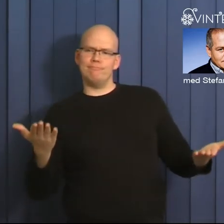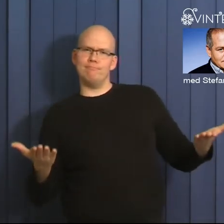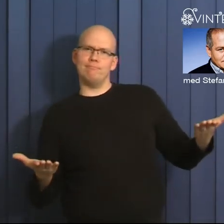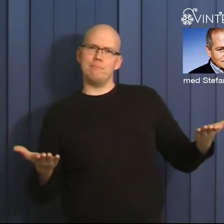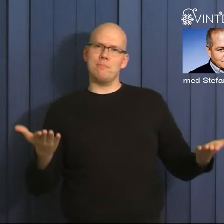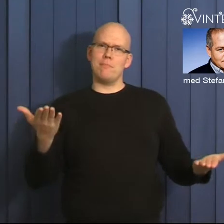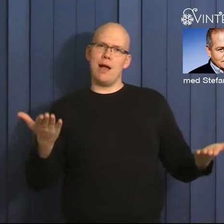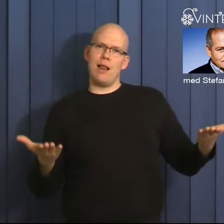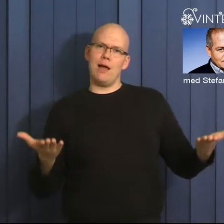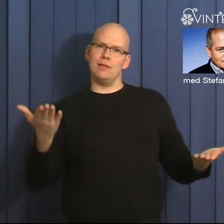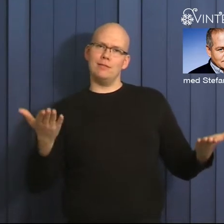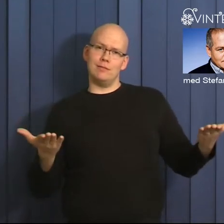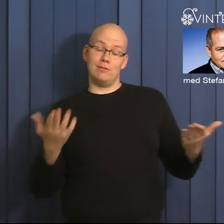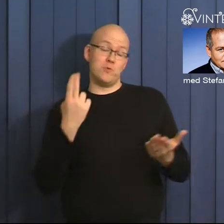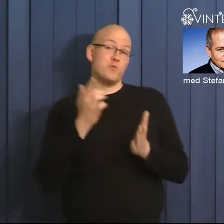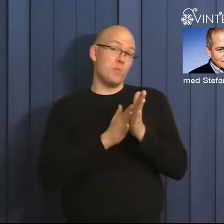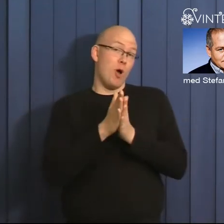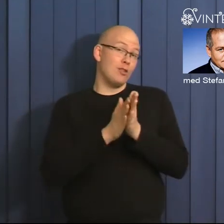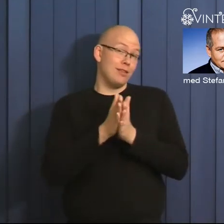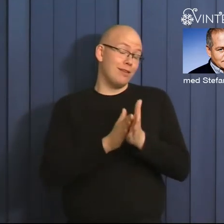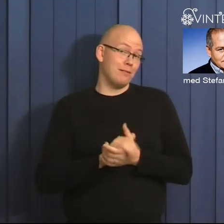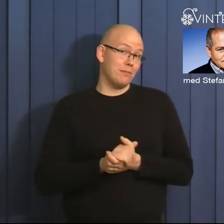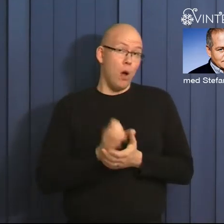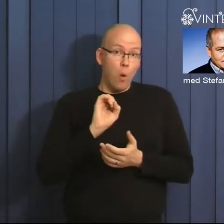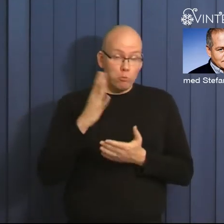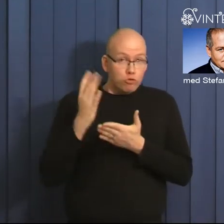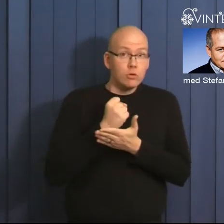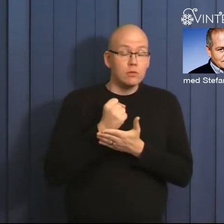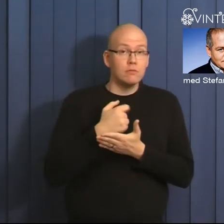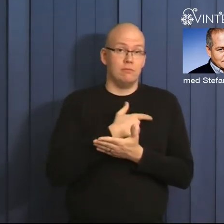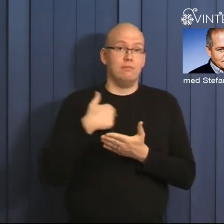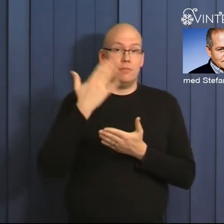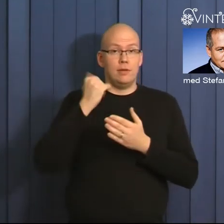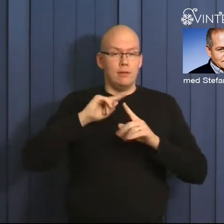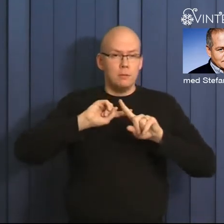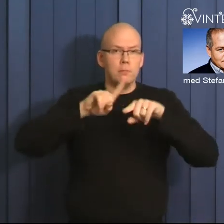denna jämvikt om vi lyckas kan vi utvecklas till